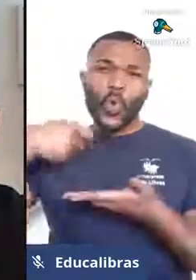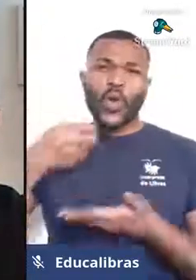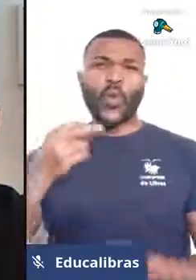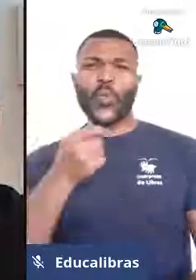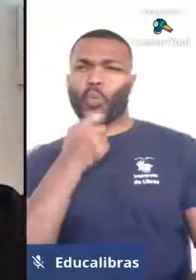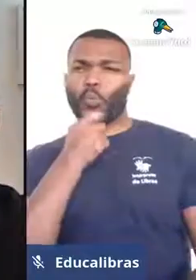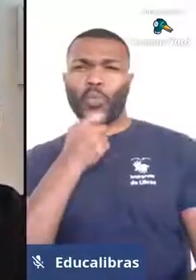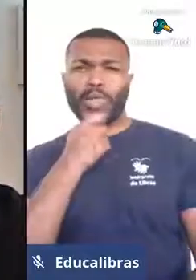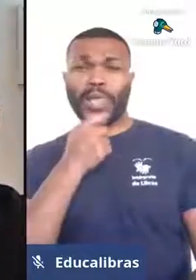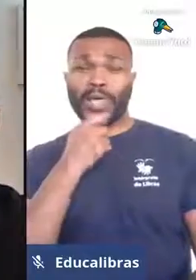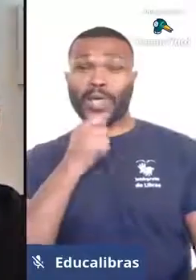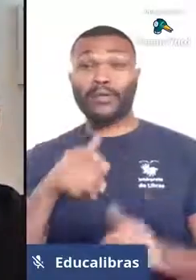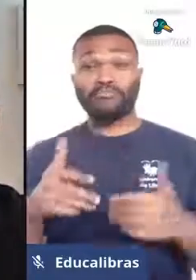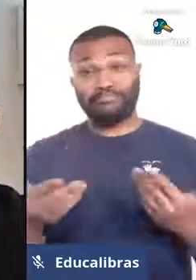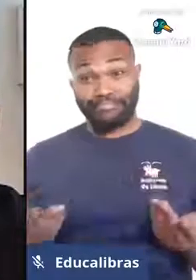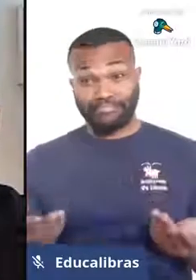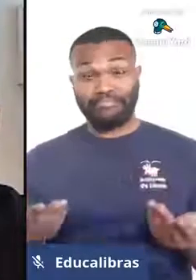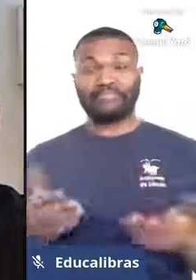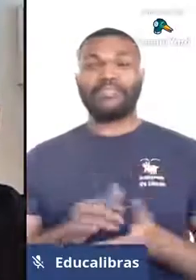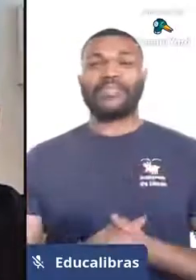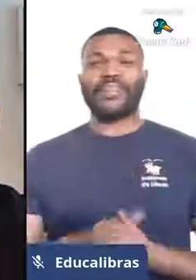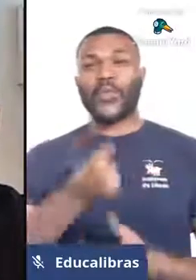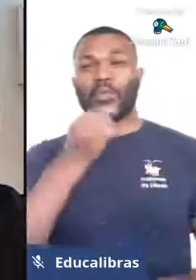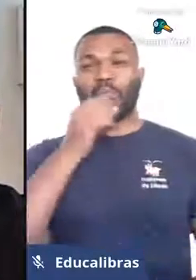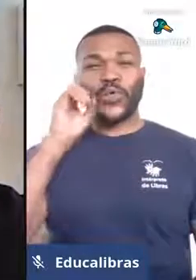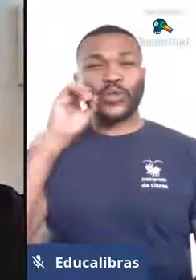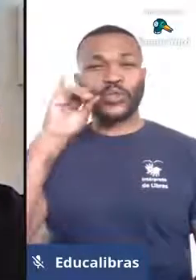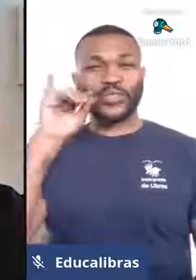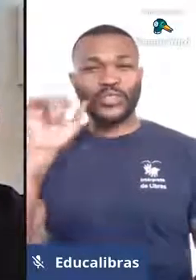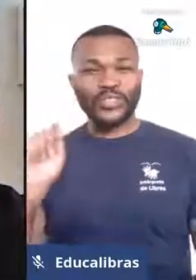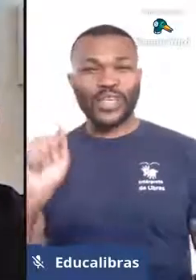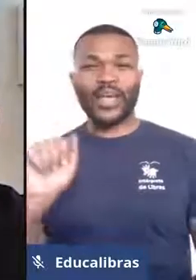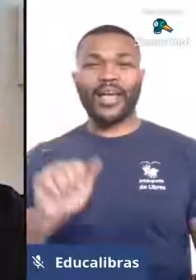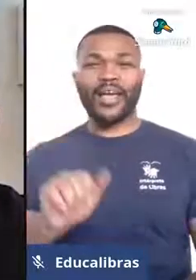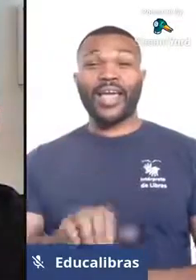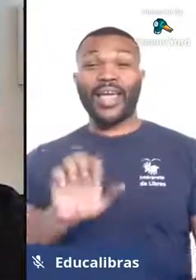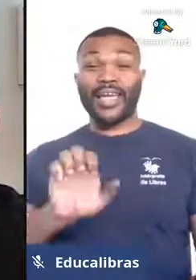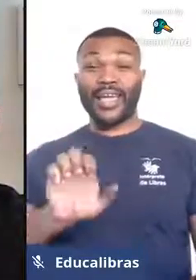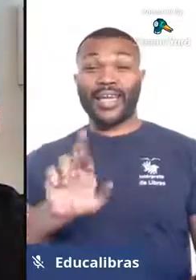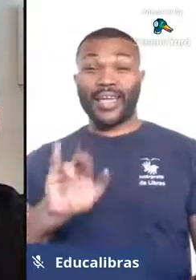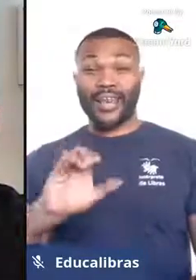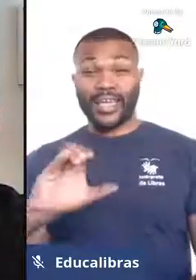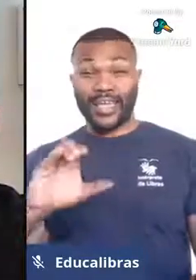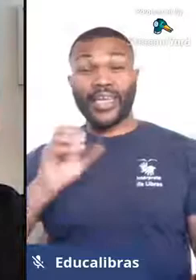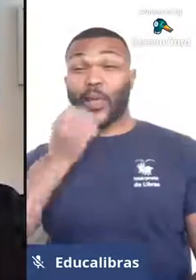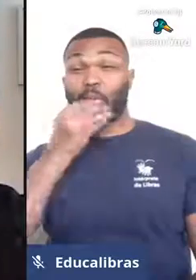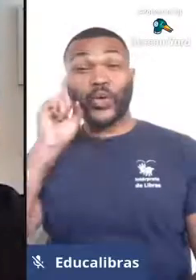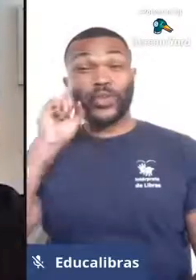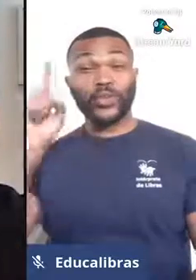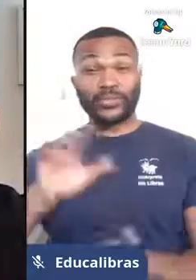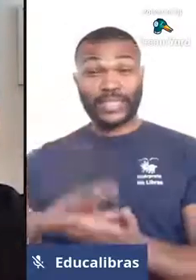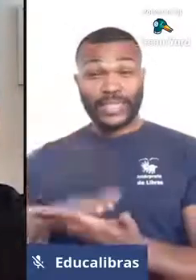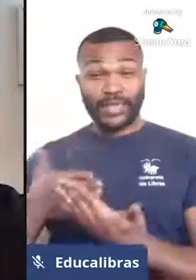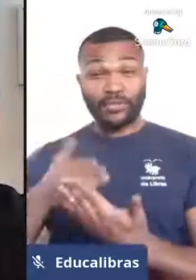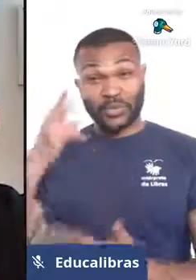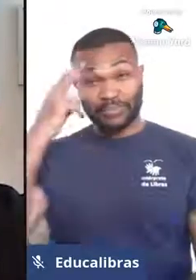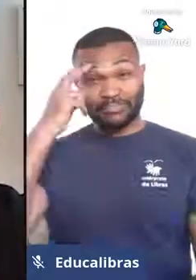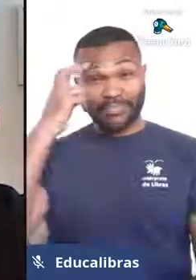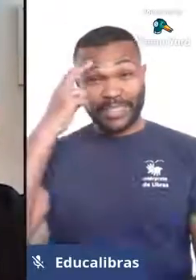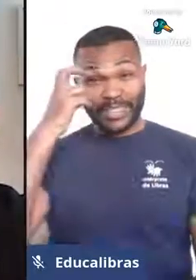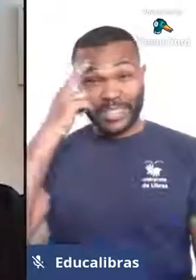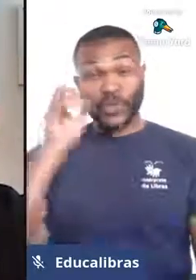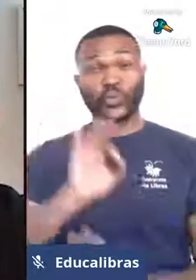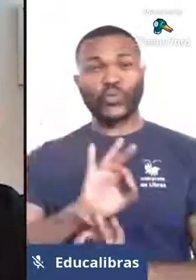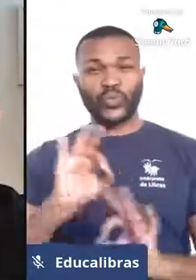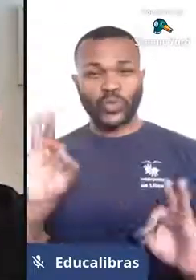essa história. Bom dia, Eric, bom dia, Adriano, meu querido, tudo bem? Bom,